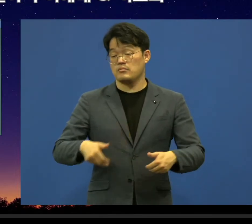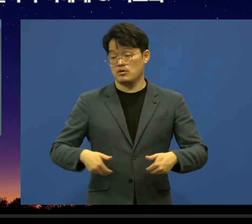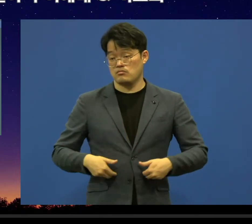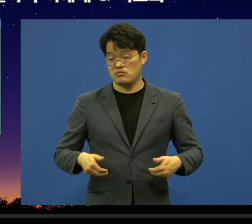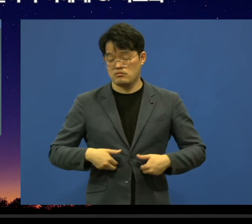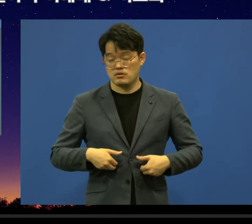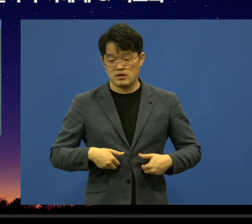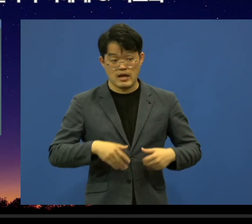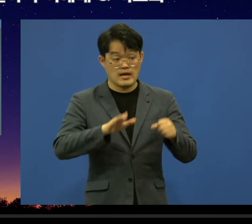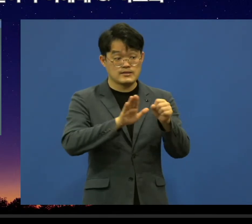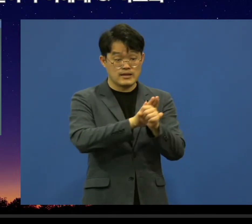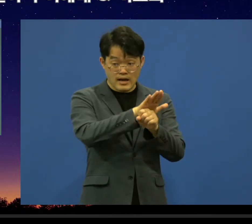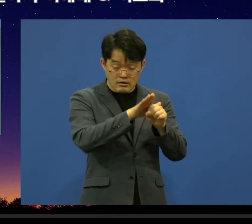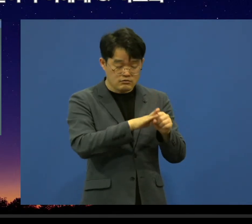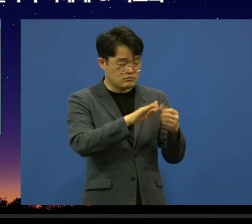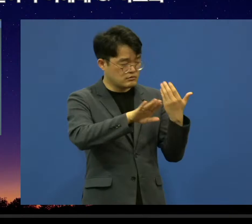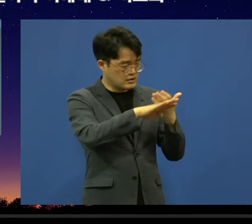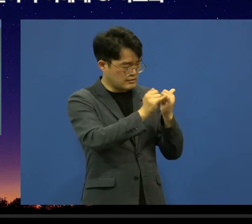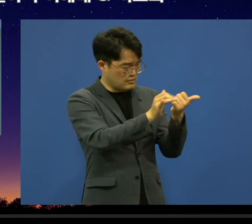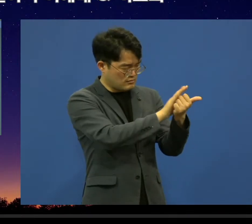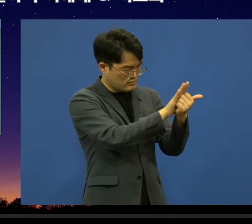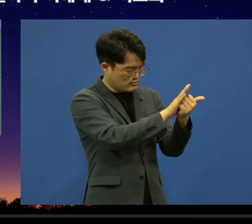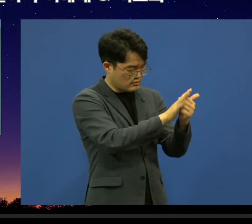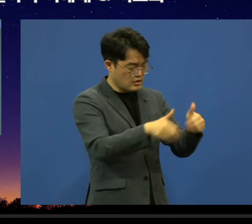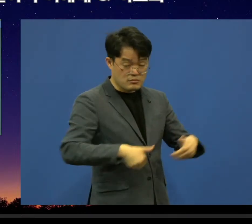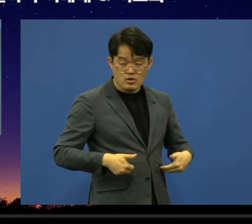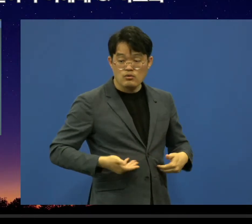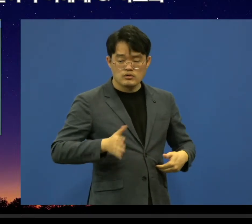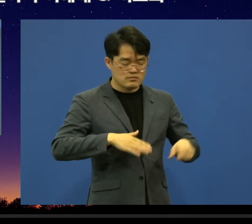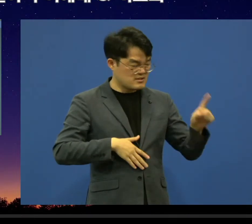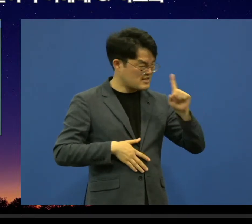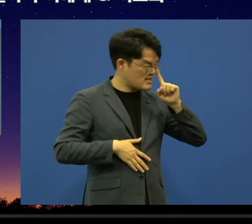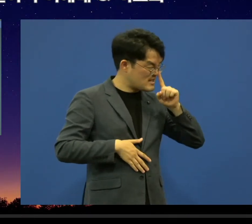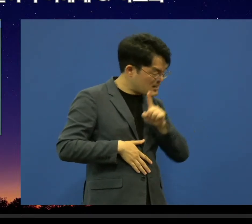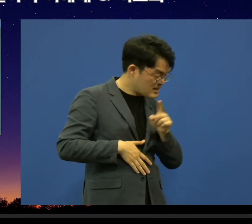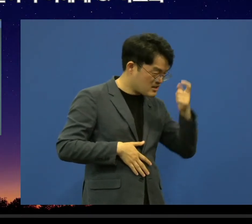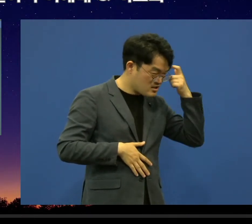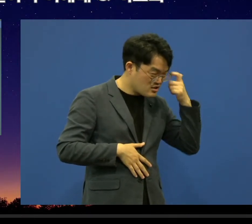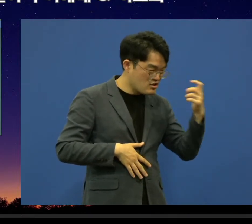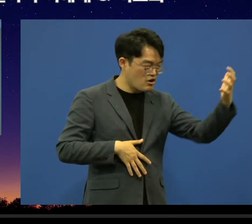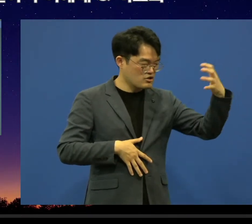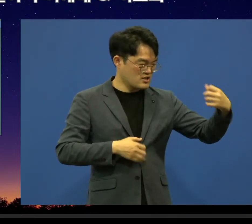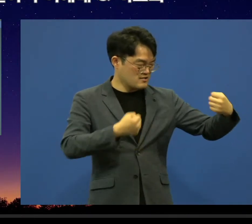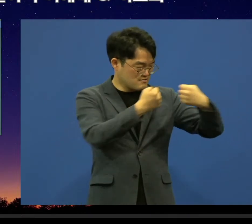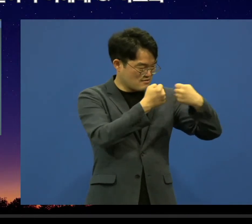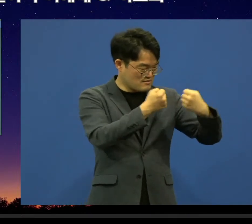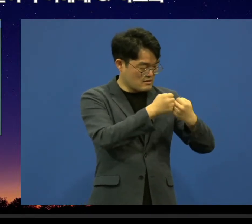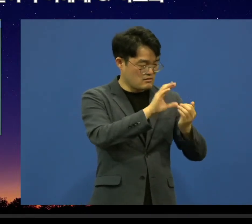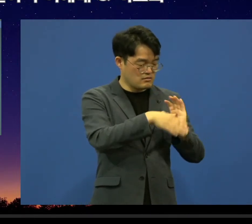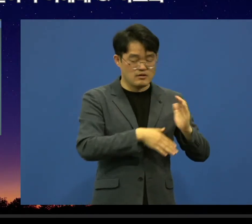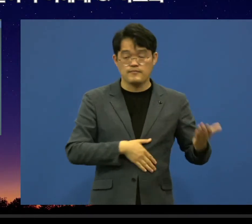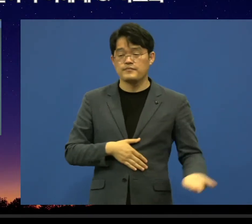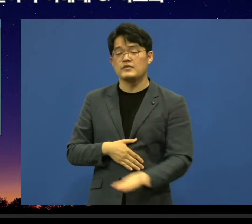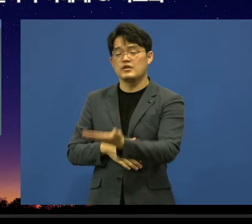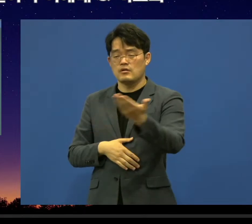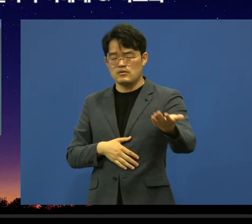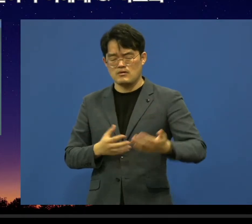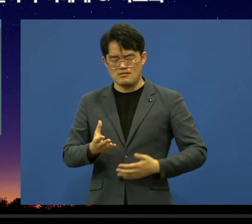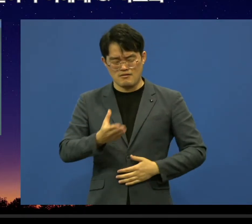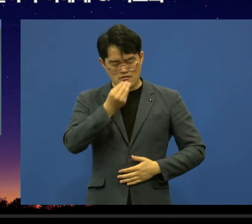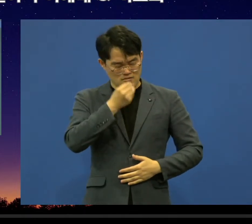사람들에게 친절해야 되지만 악한 이 문화 앞에서 악한 이 영적인 세상 앞에서 여러분 좀 거칠게 분노해야